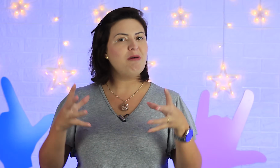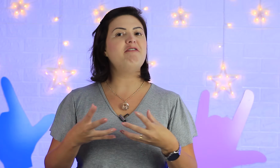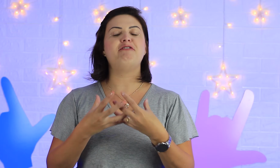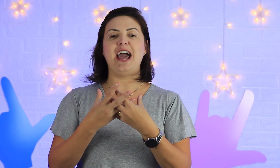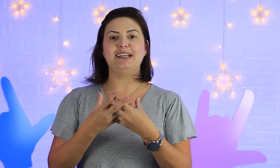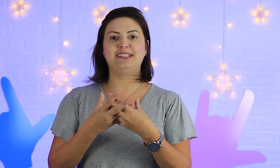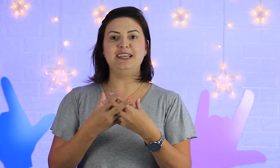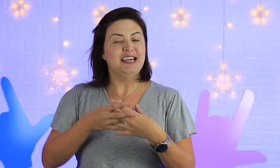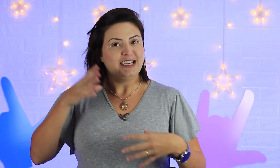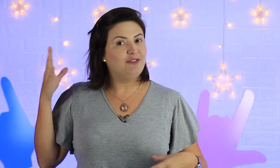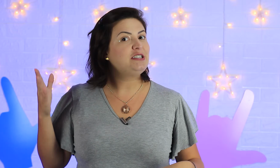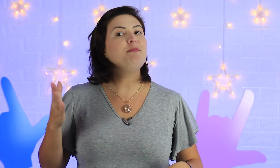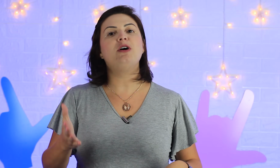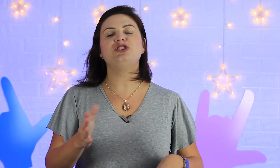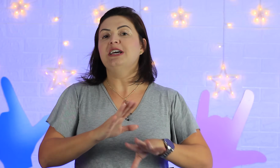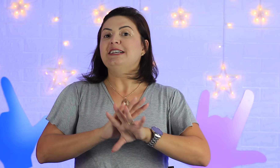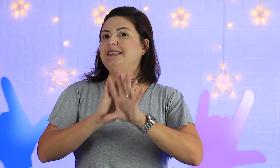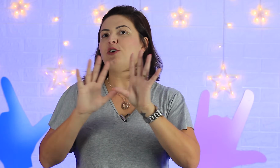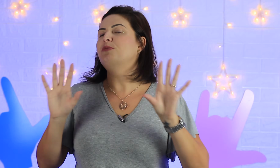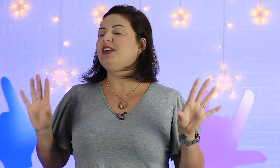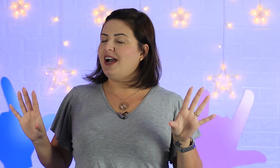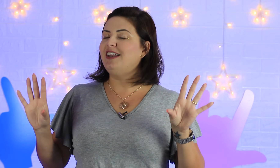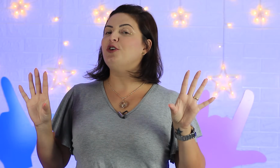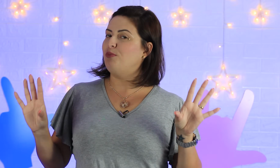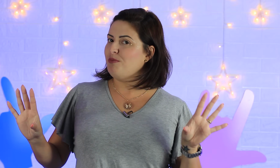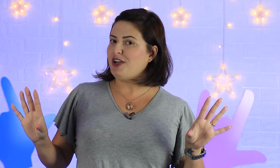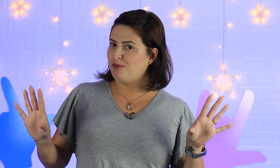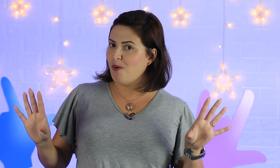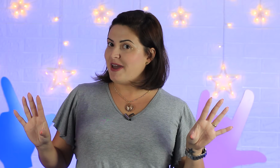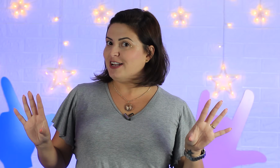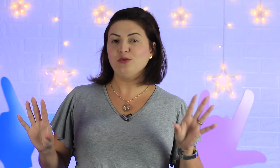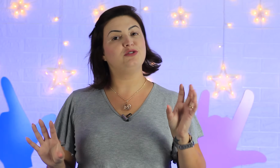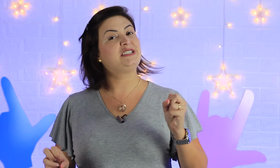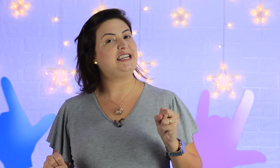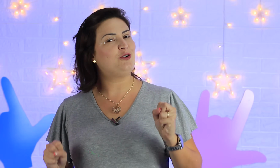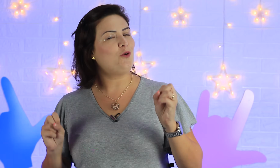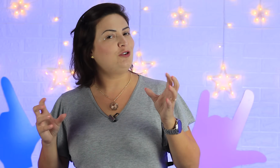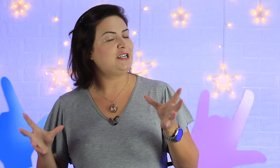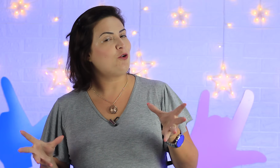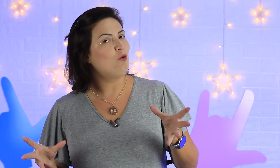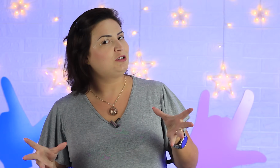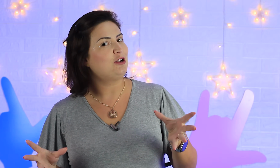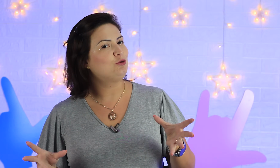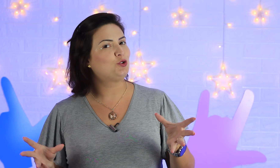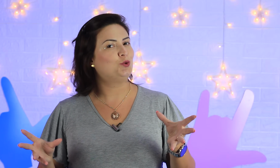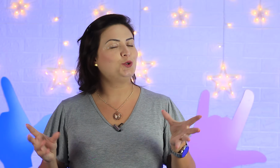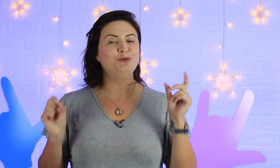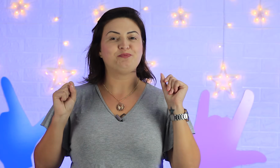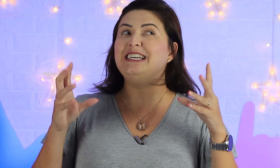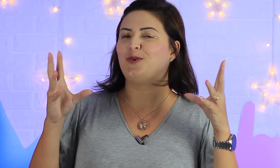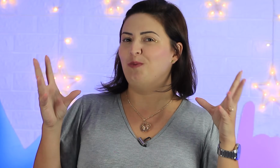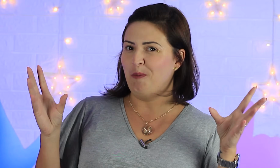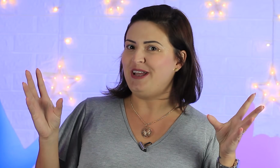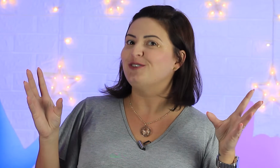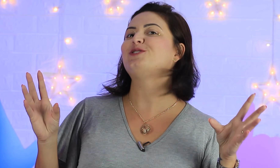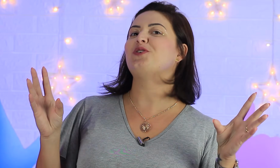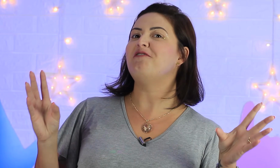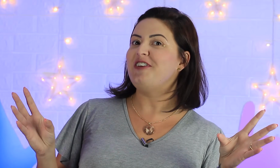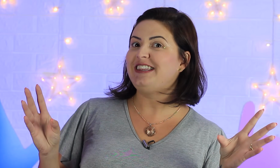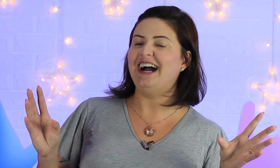uma frase. Que você pode se comunicar em um primeiro momento. Quando você encontrar um surdo, em algum momento da sua vida.